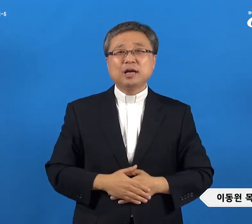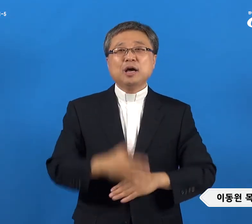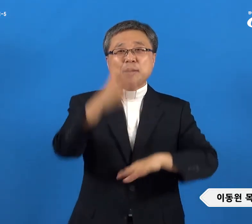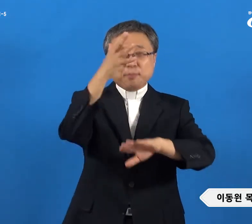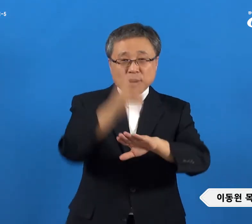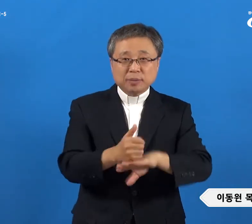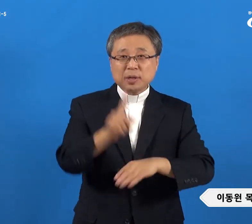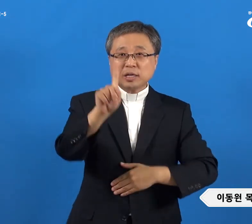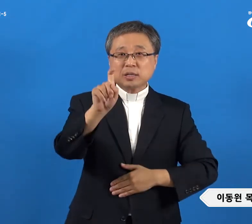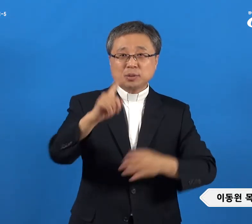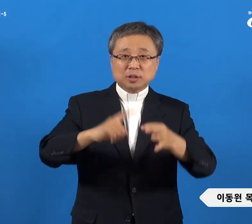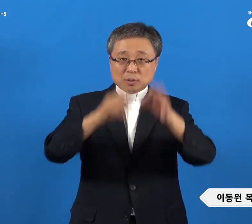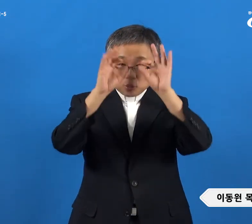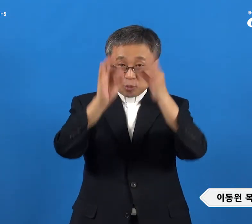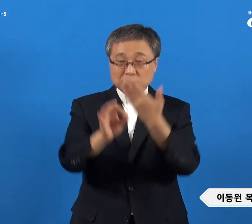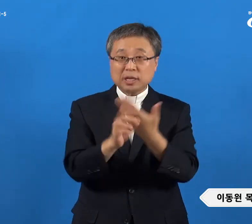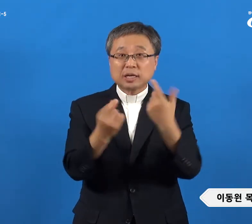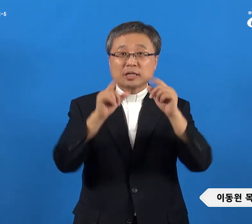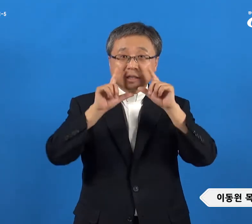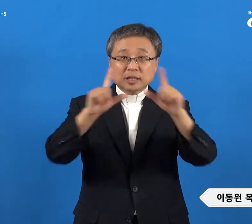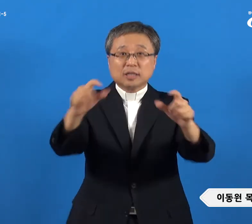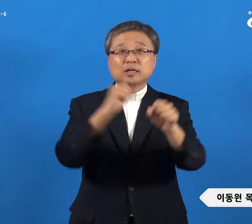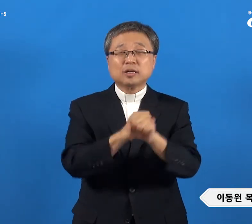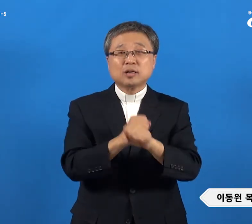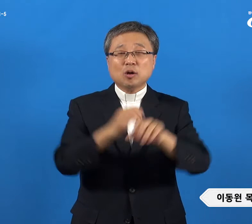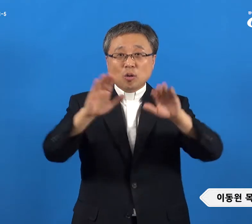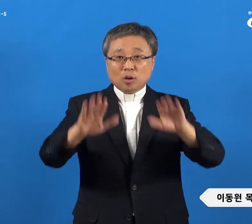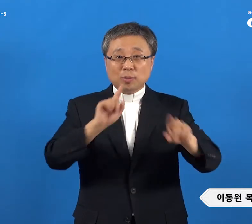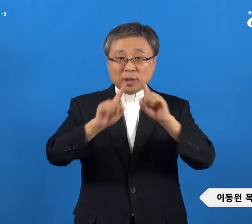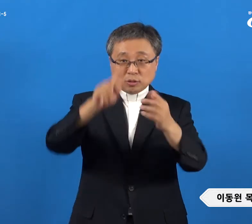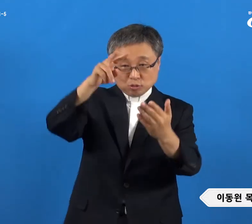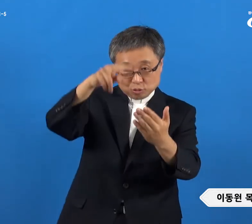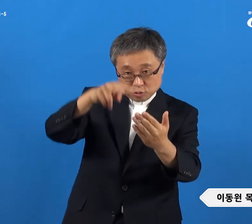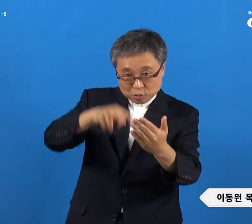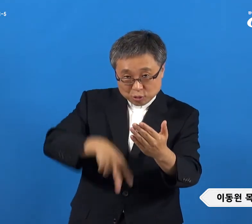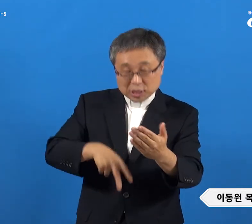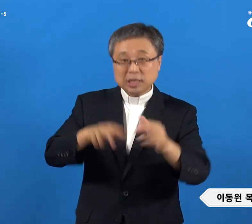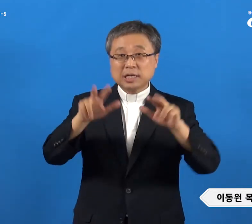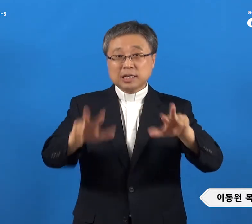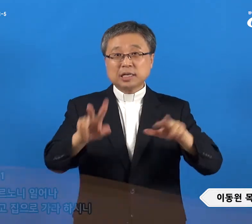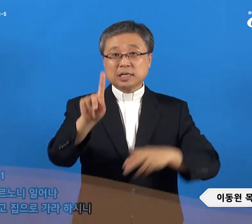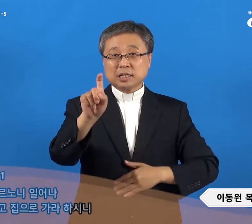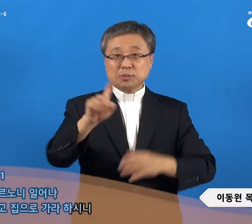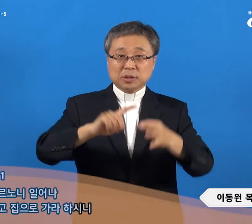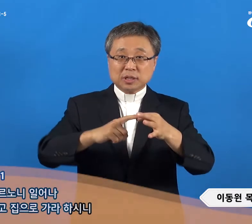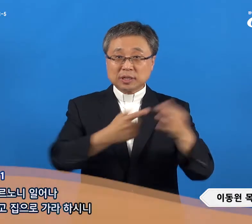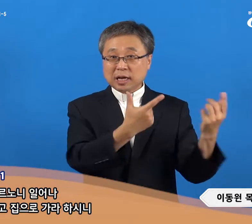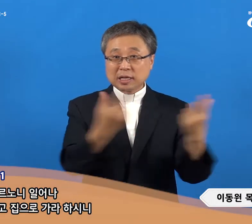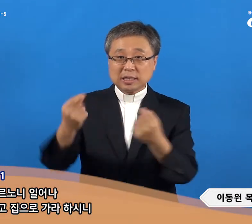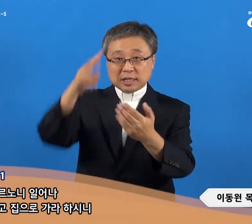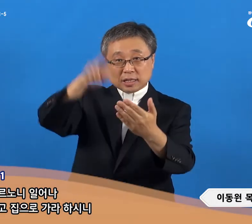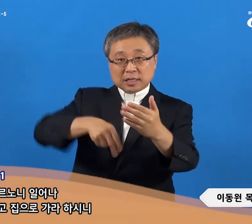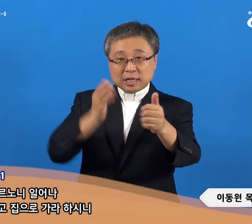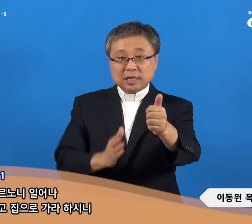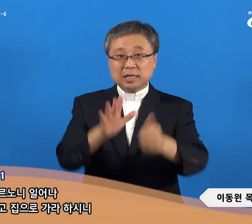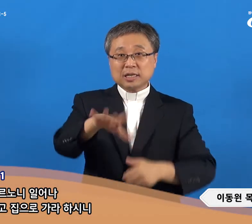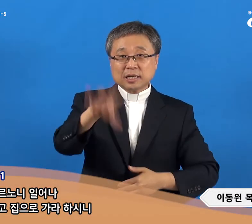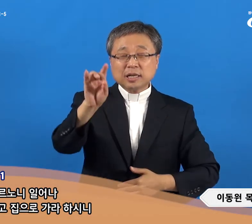마침내 11절에서 이렇게 선언하십니다. 본문에 내려가시면 이제 11절의 말씀 다 같이 읽겠습니다. 시작.